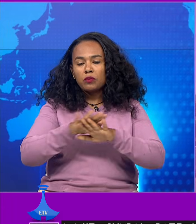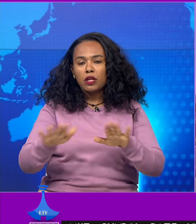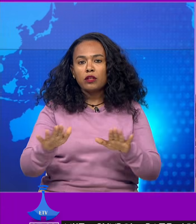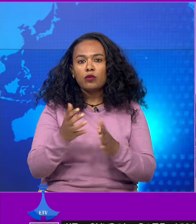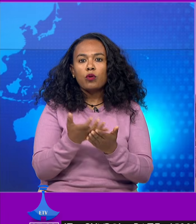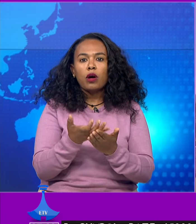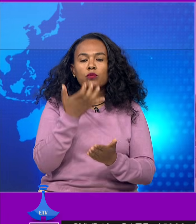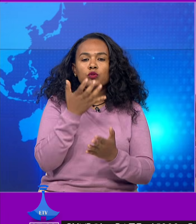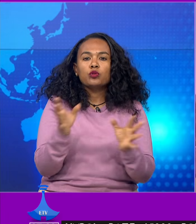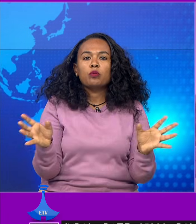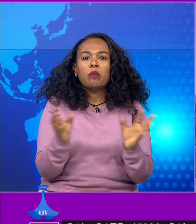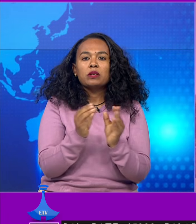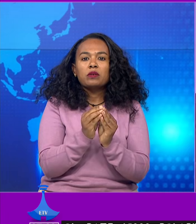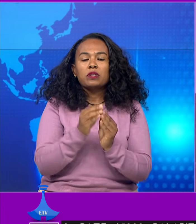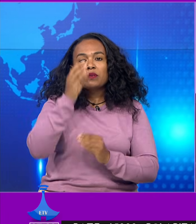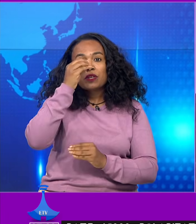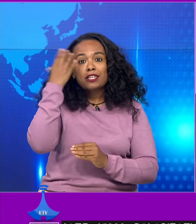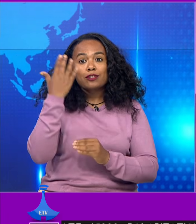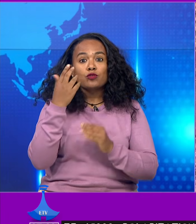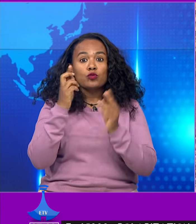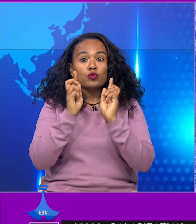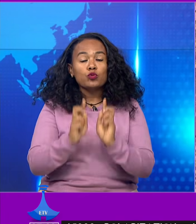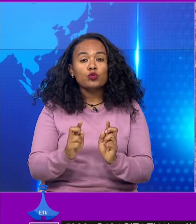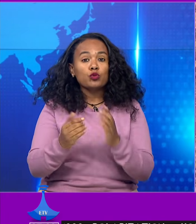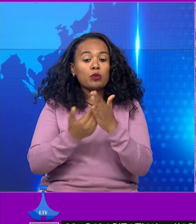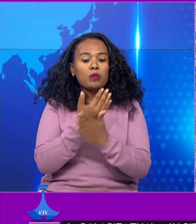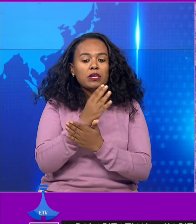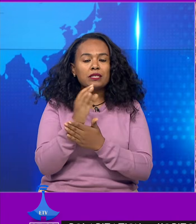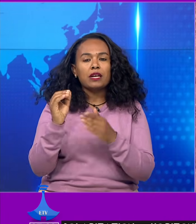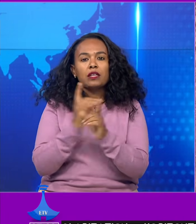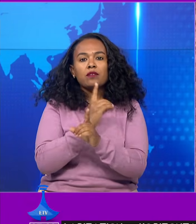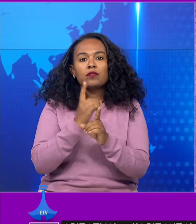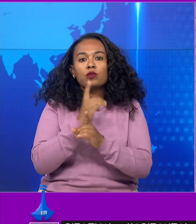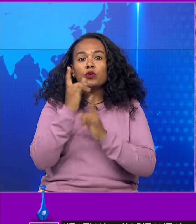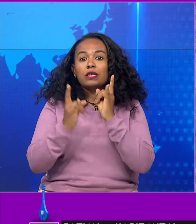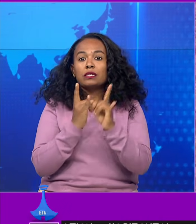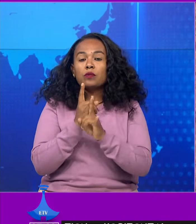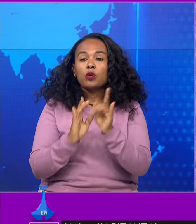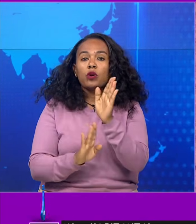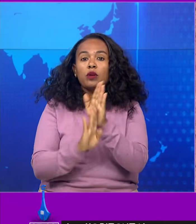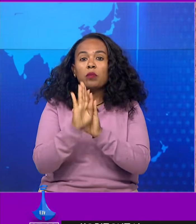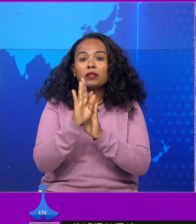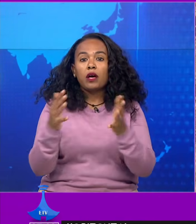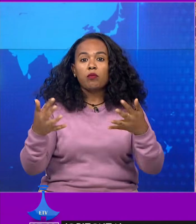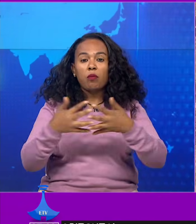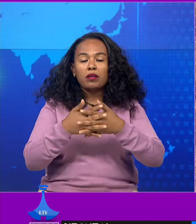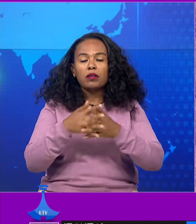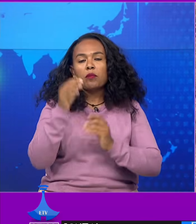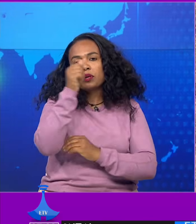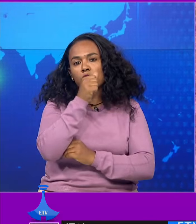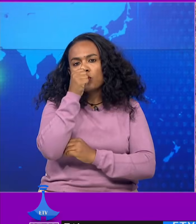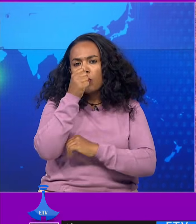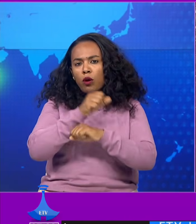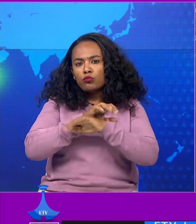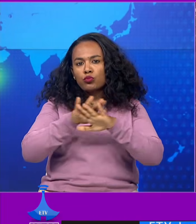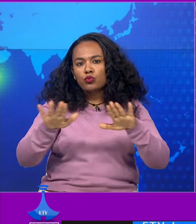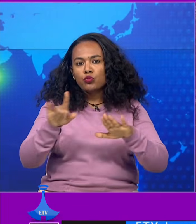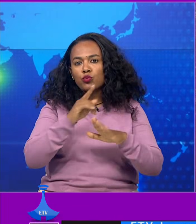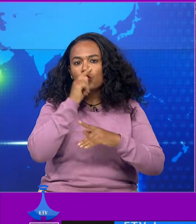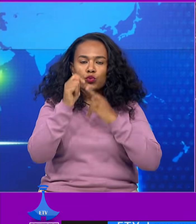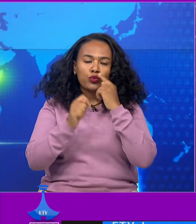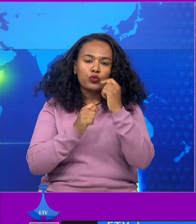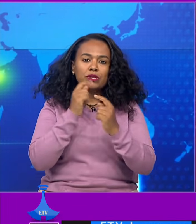ሀብቶችን በማሰባሰብ የተረሱ ቅርሶችን በማደስና ተፈጥሮን ከዘመናዊ ልማት ጋር በማጣመር ኢትዮጵያን ብሩህ ወደ ሆነው